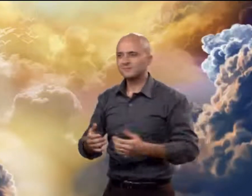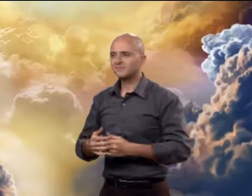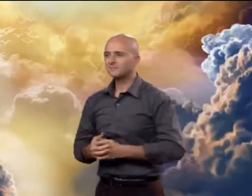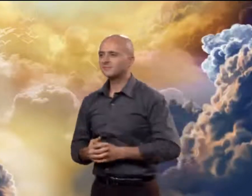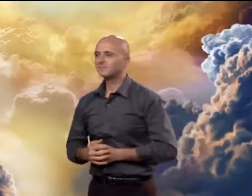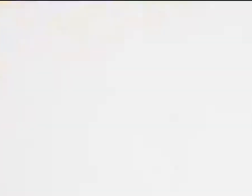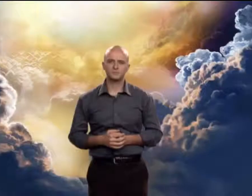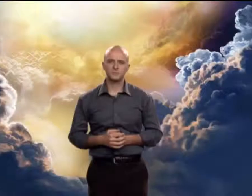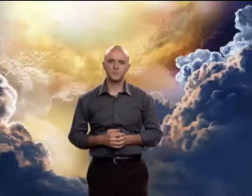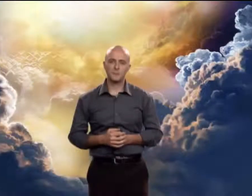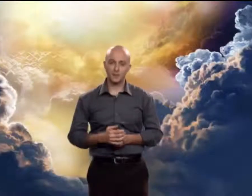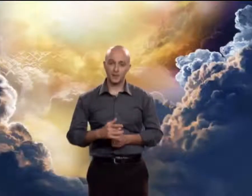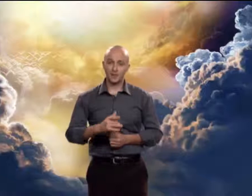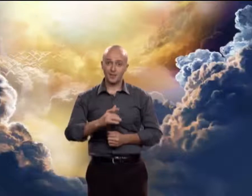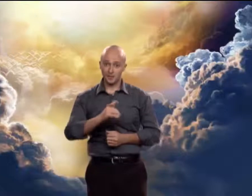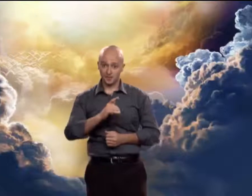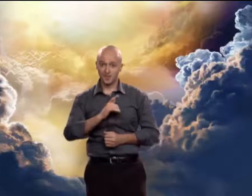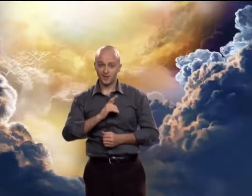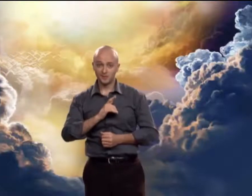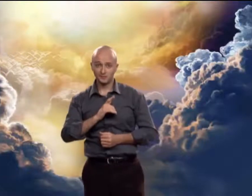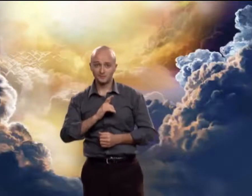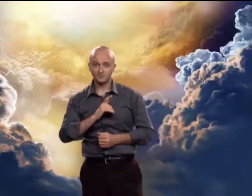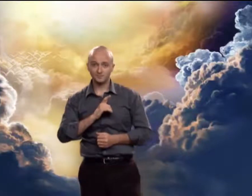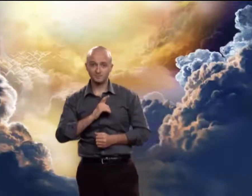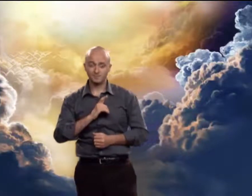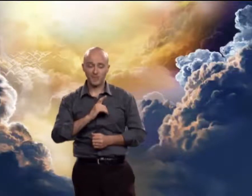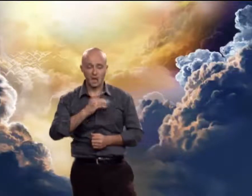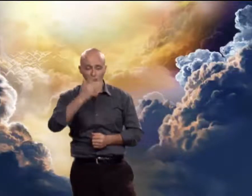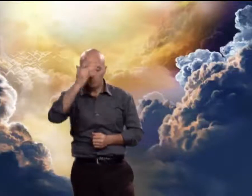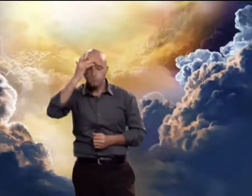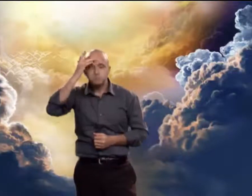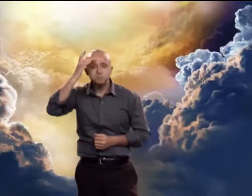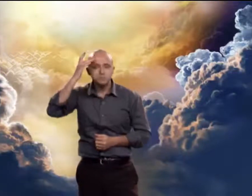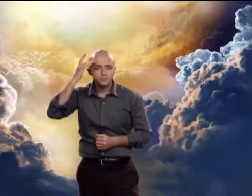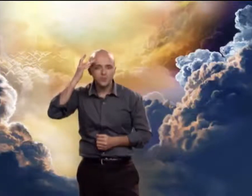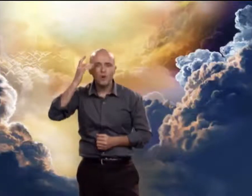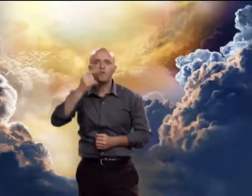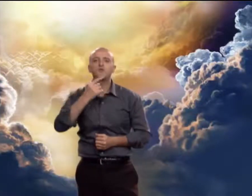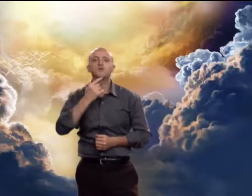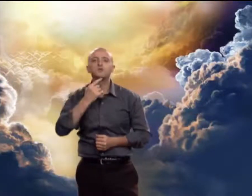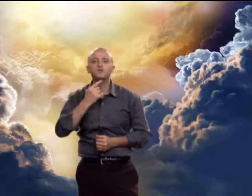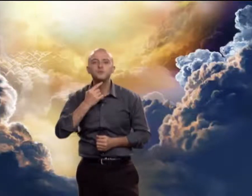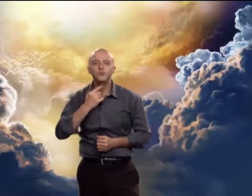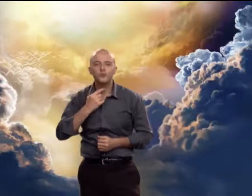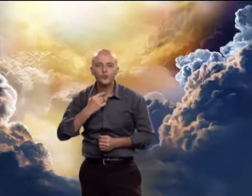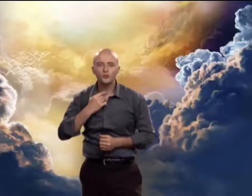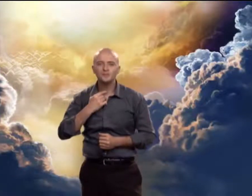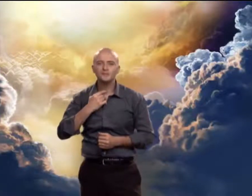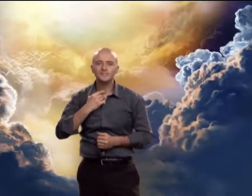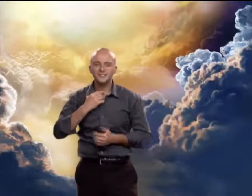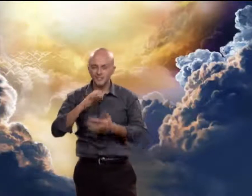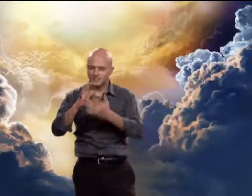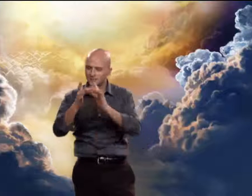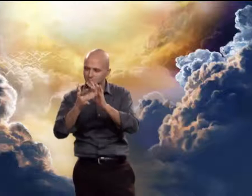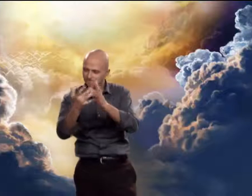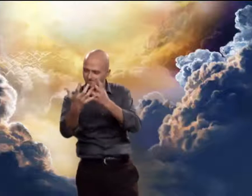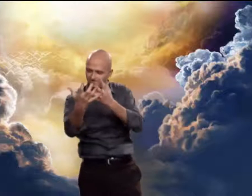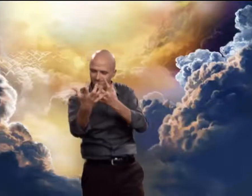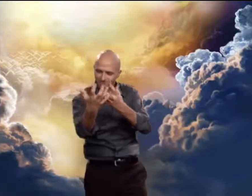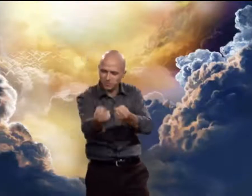a luz do céu. Como os antigos judeus, não percebem o tempo em que o Senhor virá. Deus os passa por